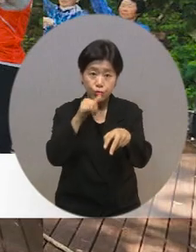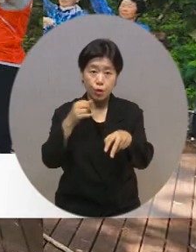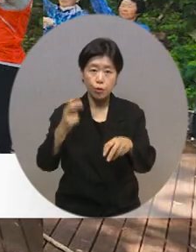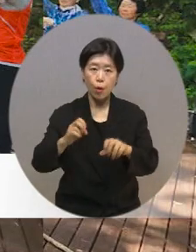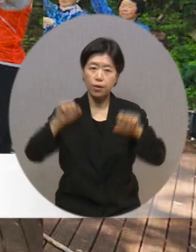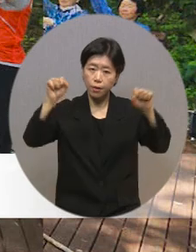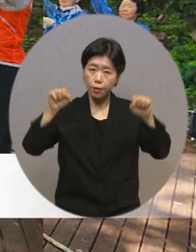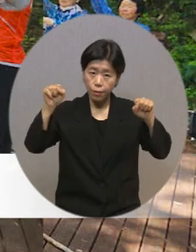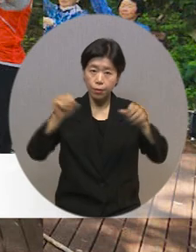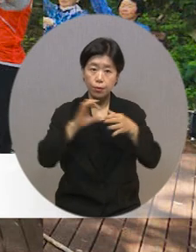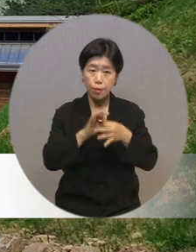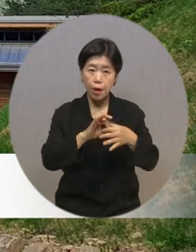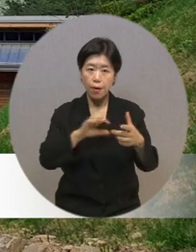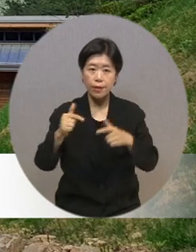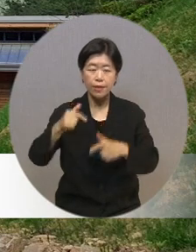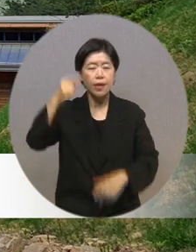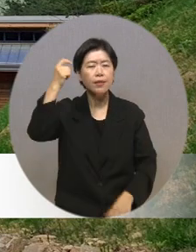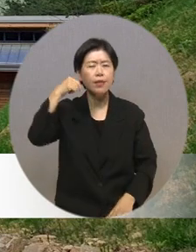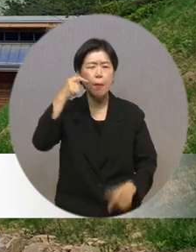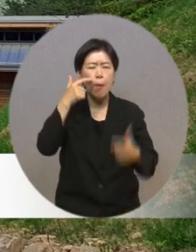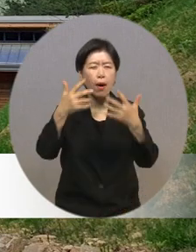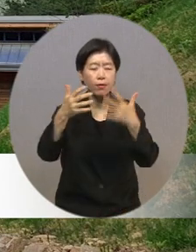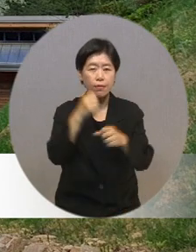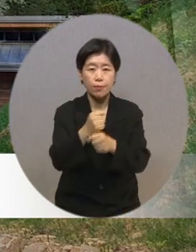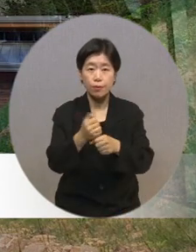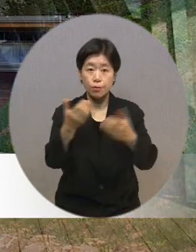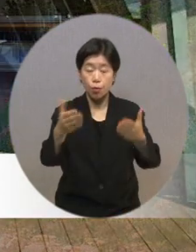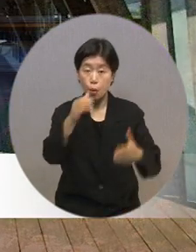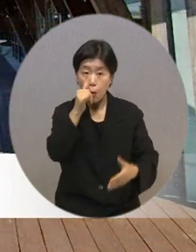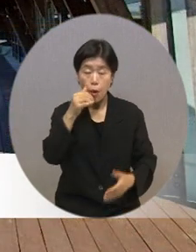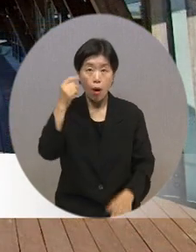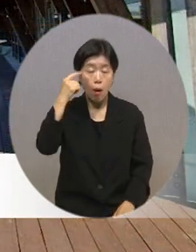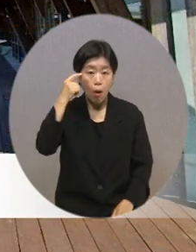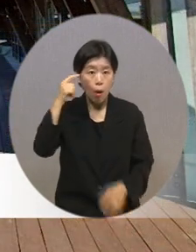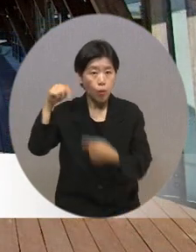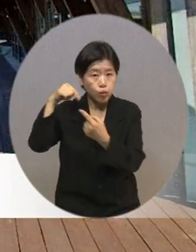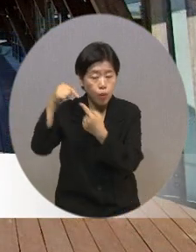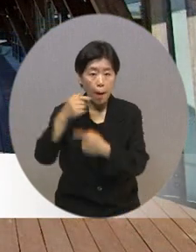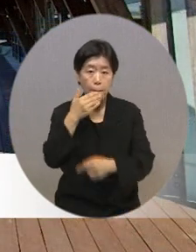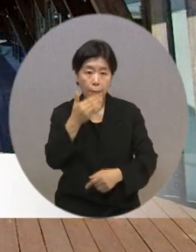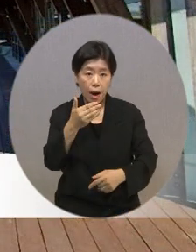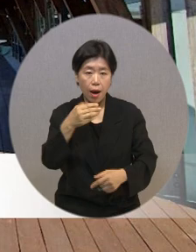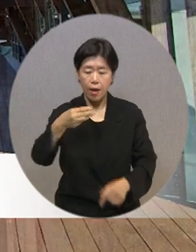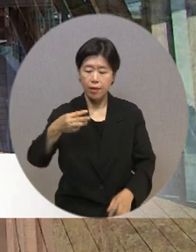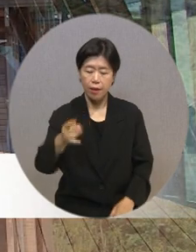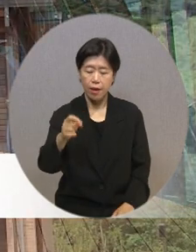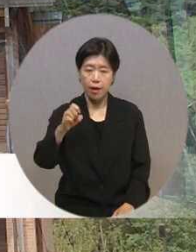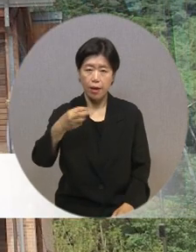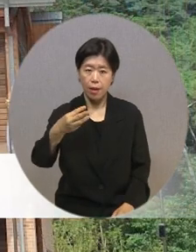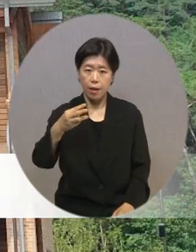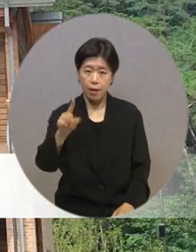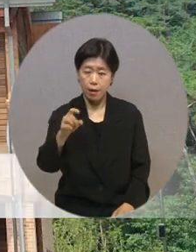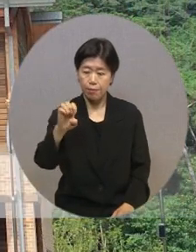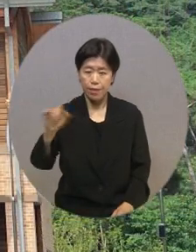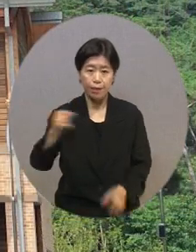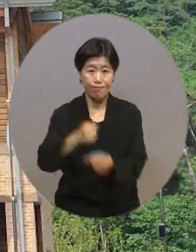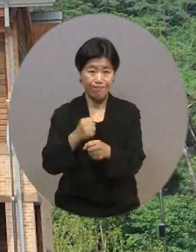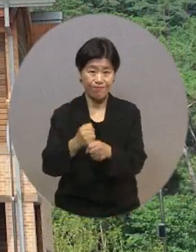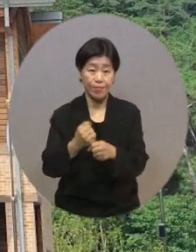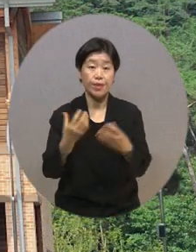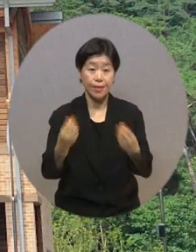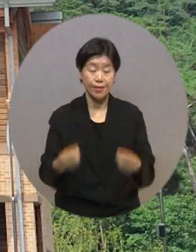오감으로 자연을 느끼며 인지 능력 향상을 돕는 공예 테라피 활동도 진행했습니다. 복지TV